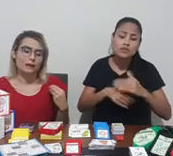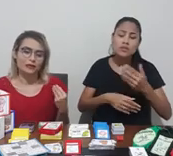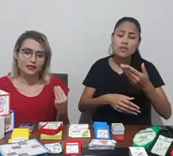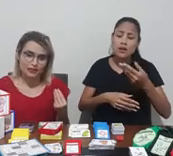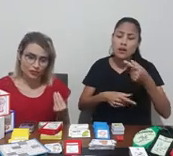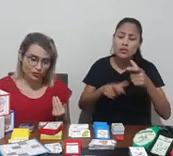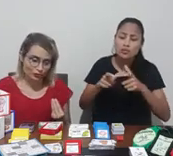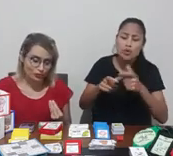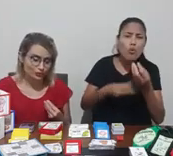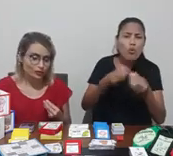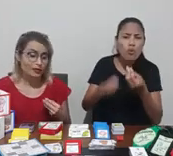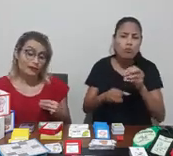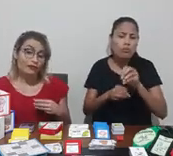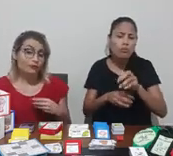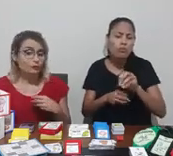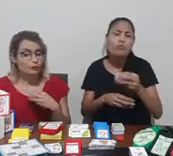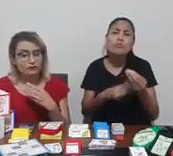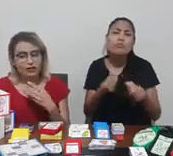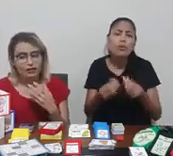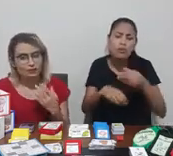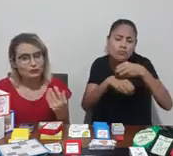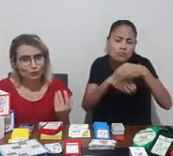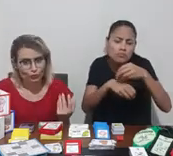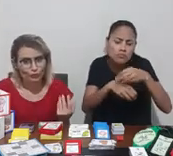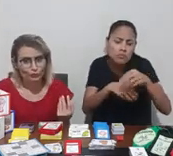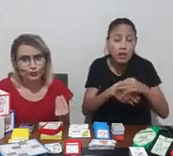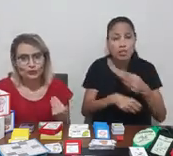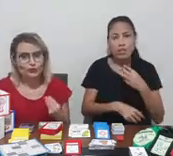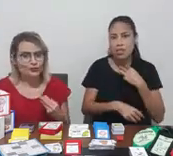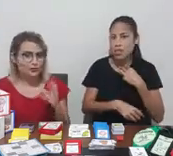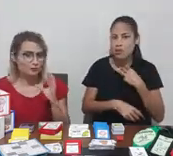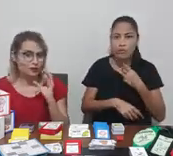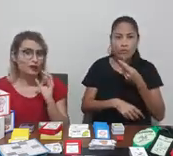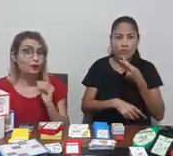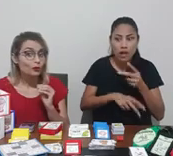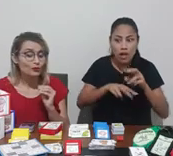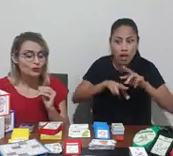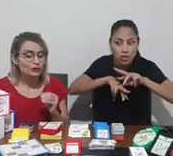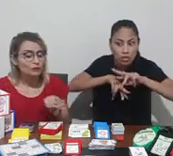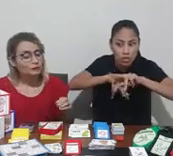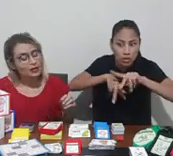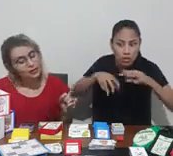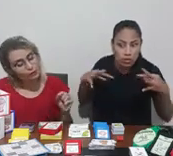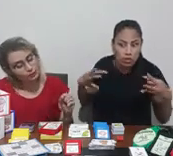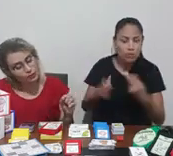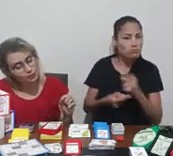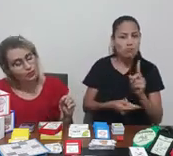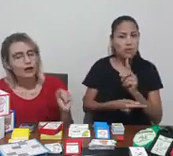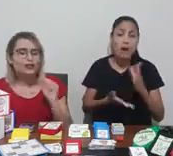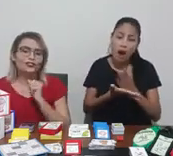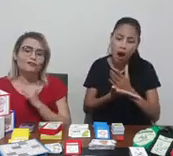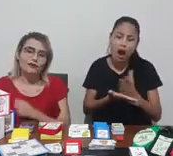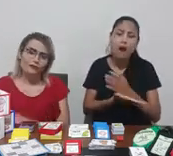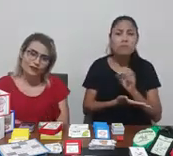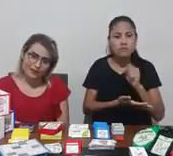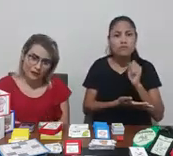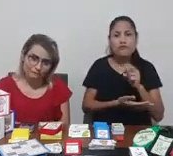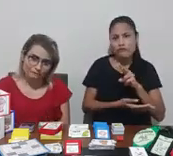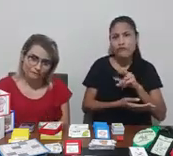para aplicar esses jogos. Não vou poder falar de todos, porque o nosso tempinho é curto, mas alguns a gente